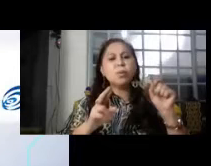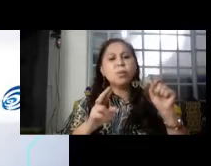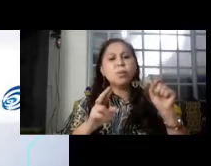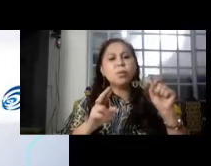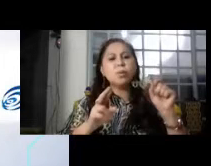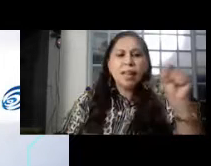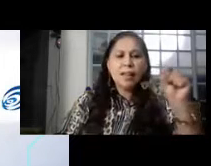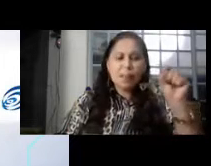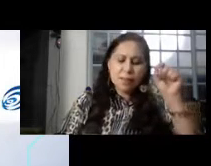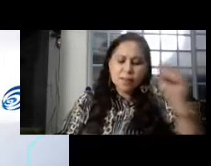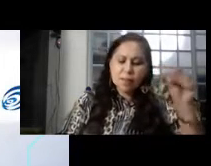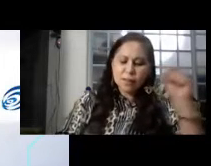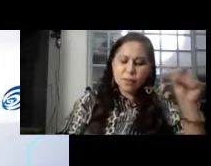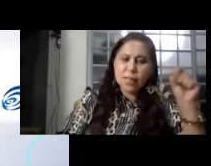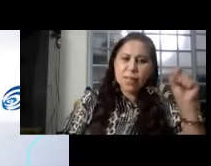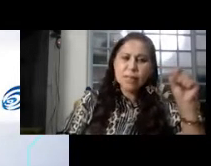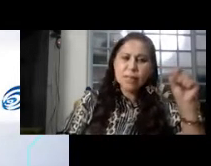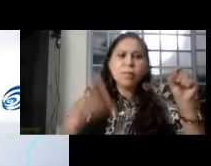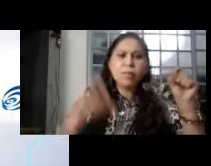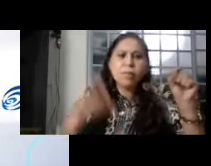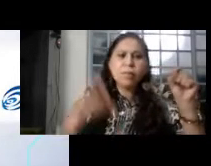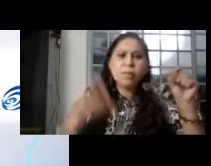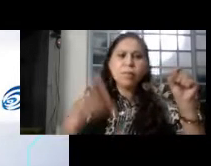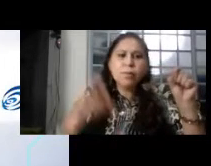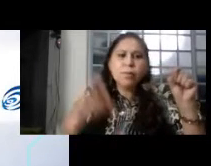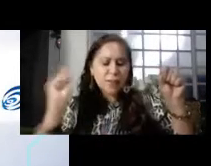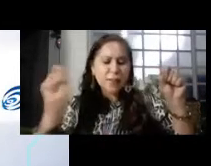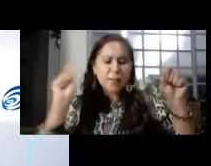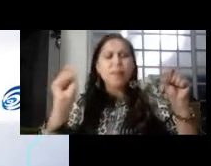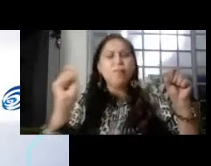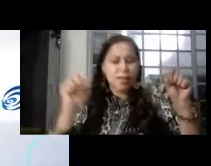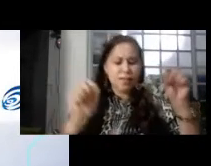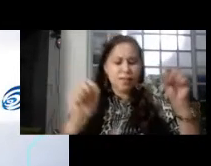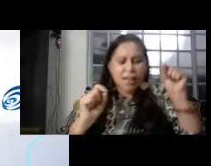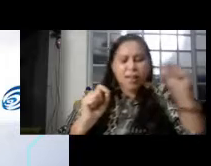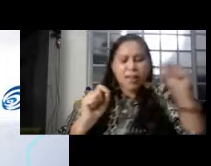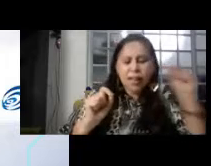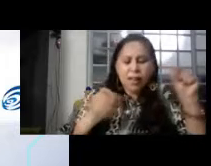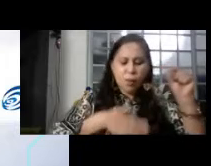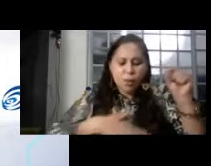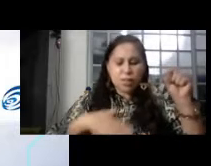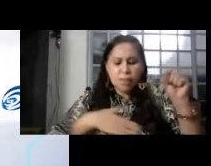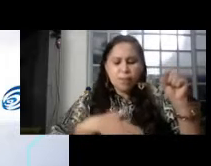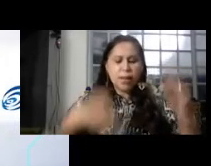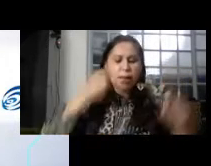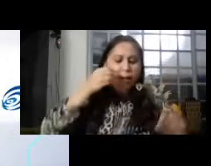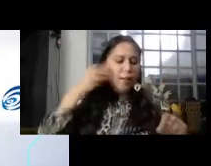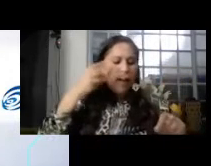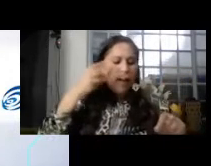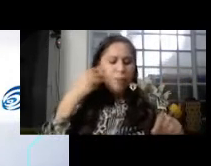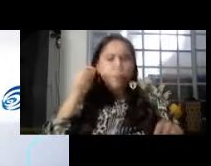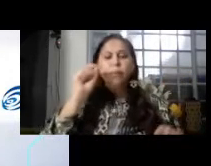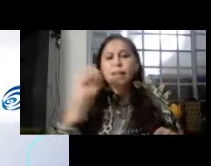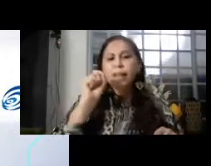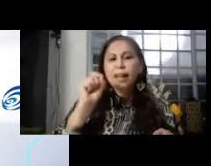esse quem, ele apareceu ali no início e apareceu no fim também da frase, né? Quem gosta de